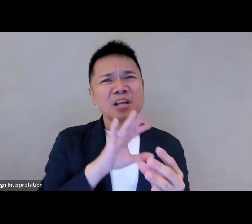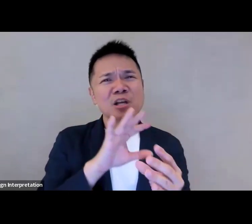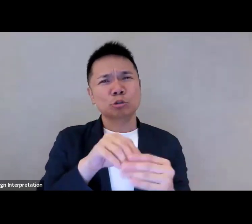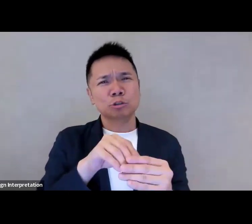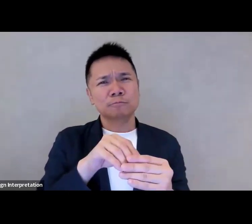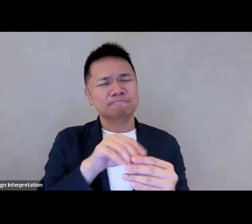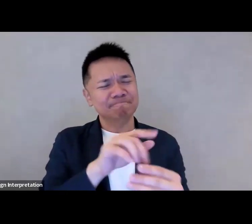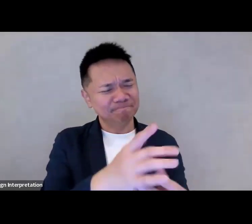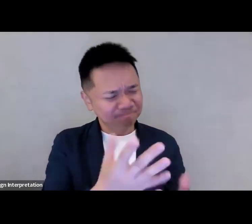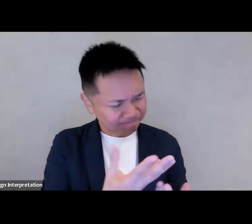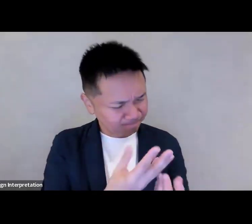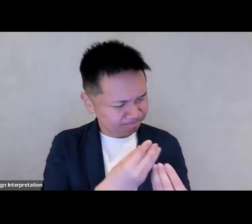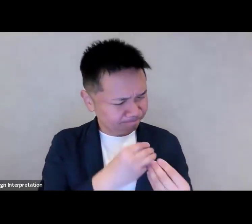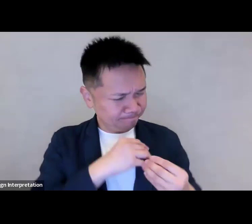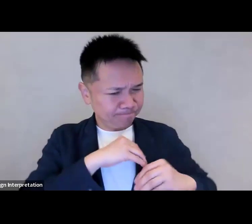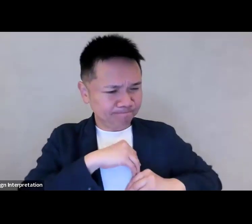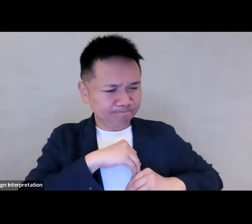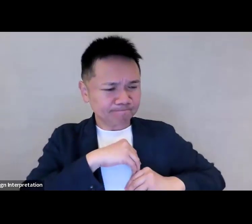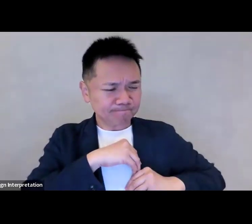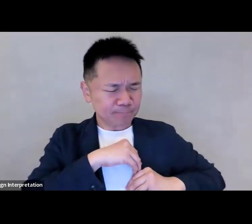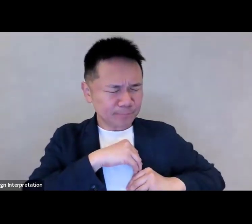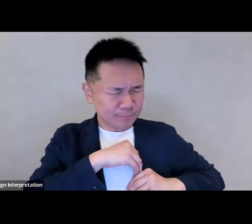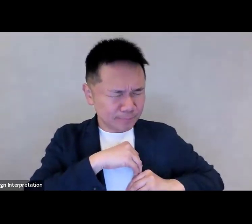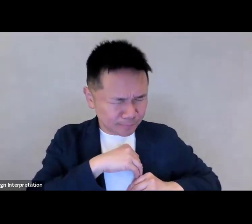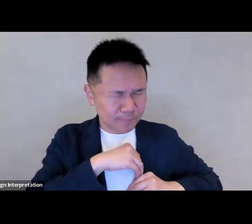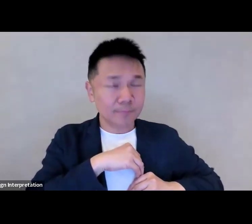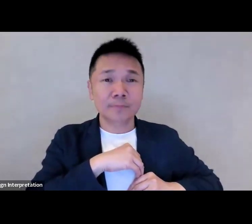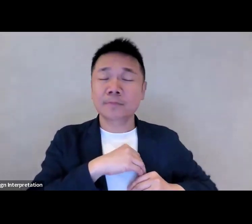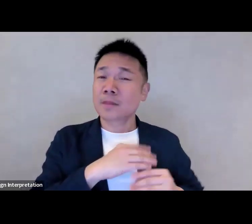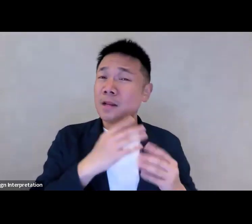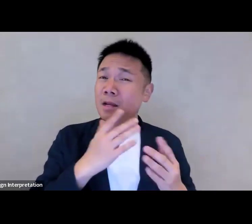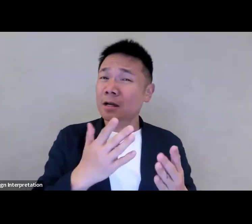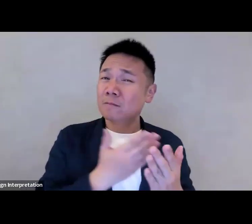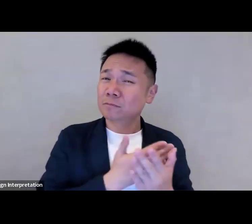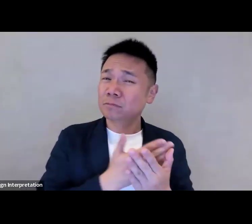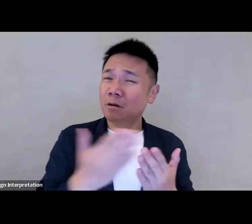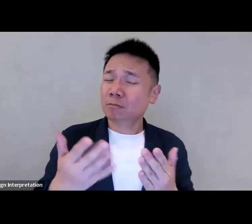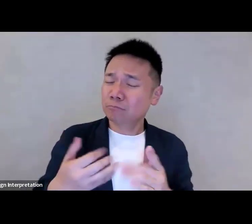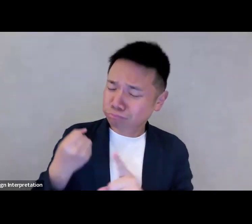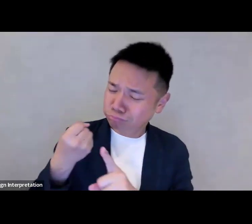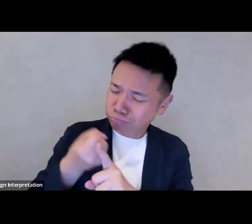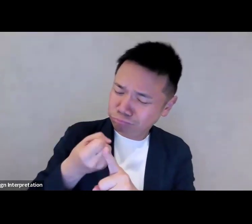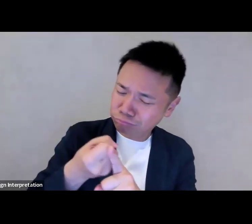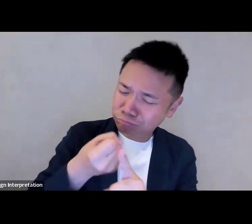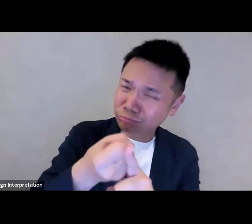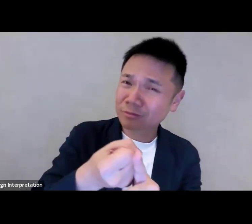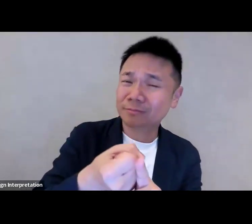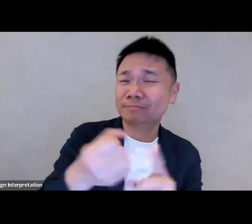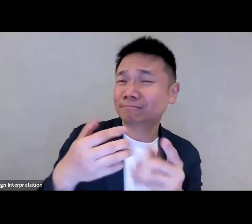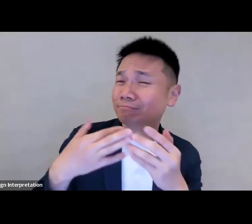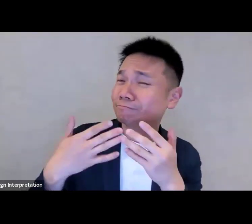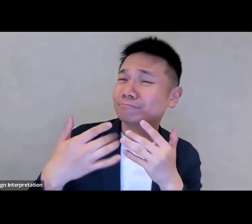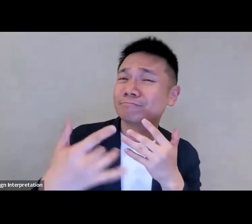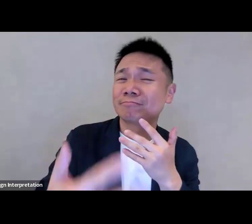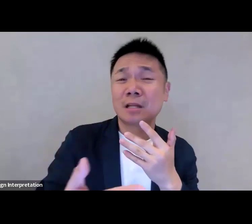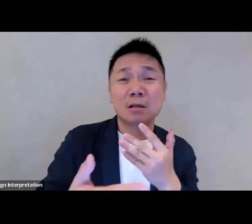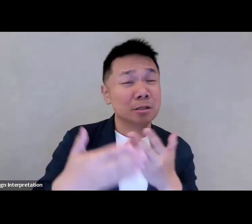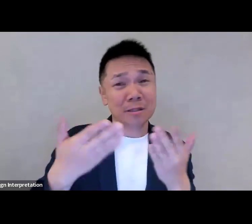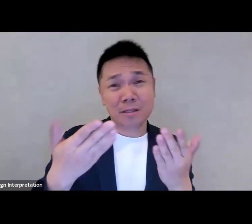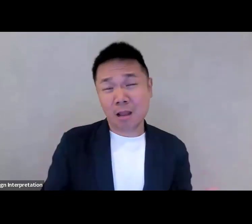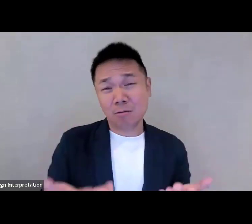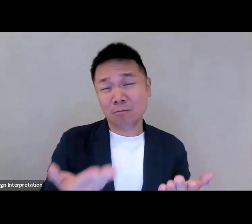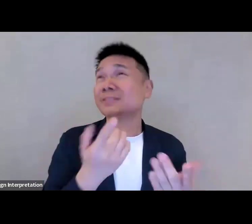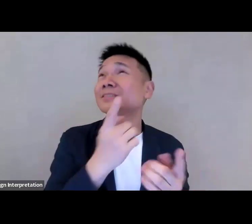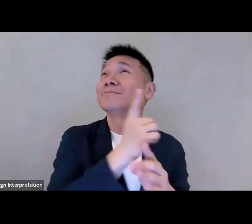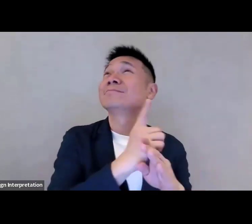但是呢，在我们这个我们的包容的这个社群里面，他一直会在我们的内